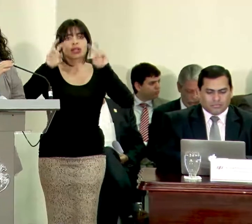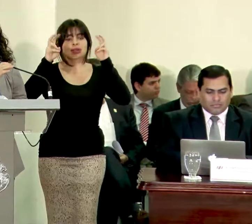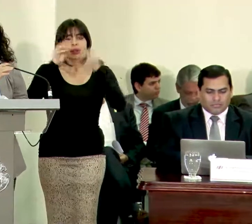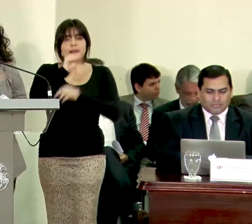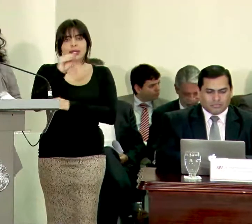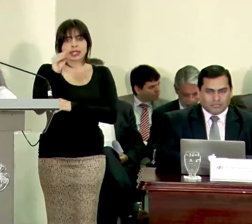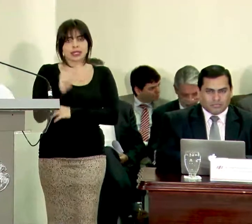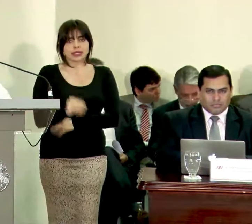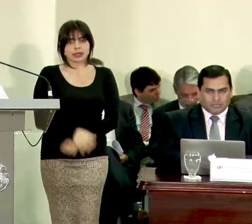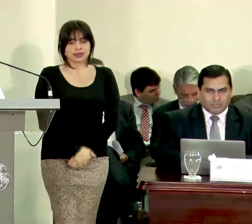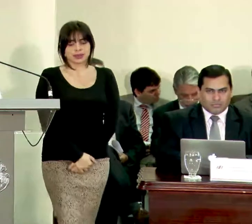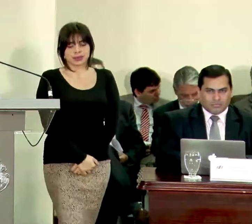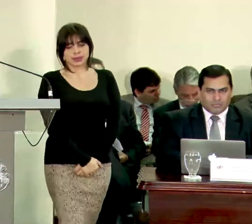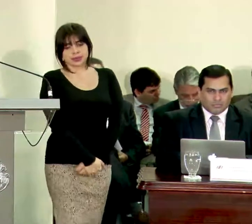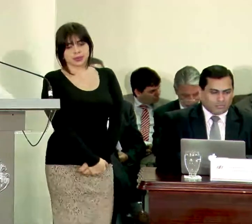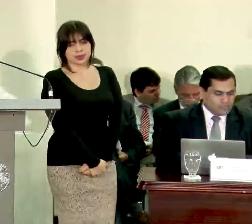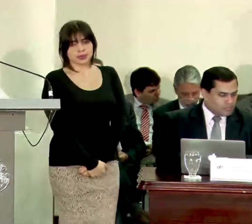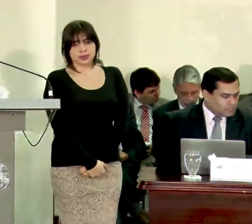tasas de interés.